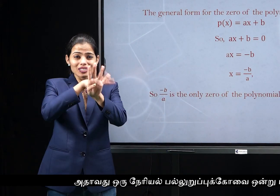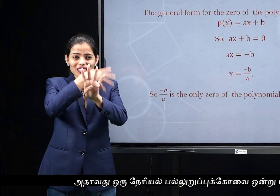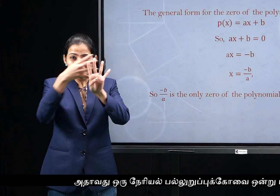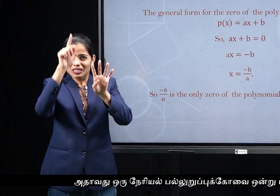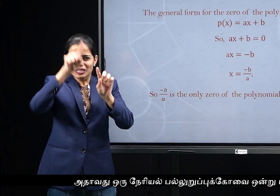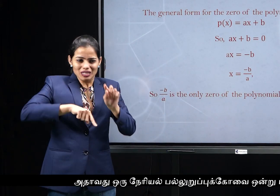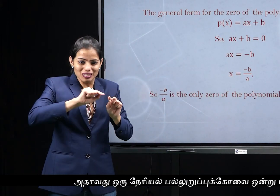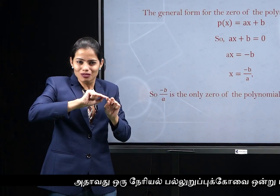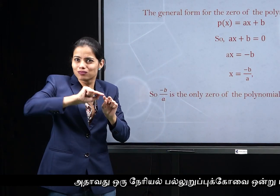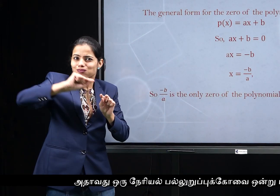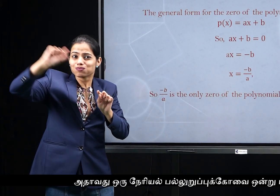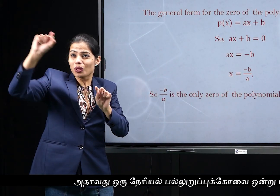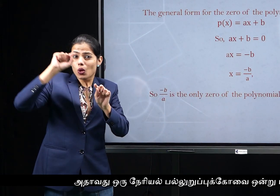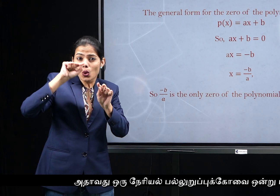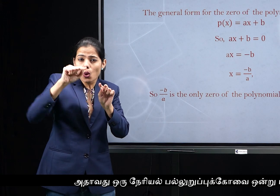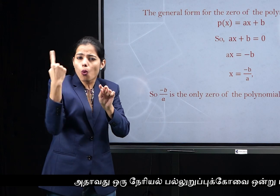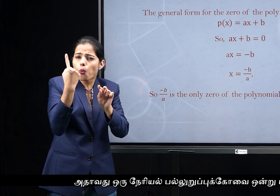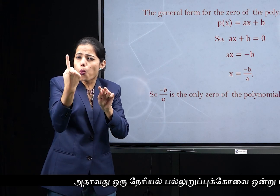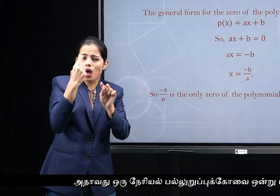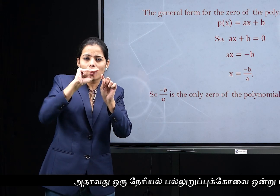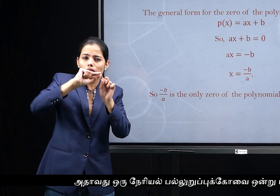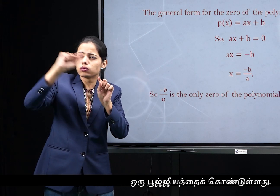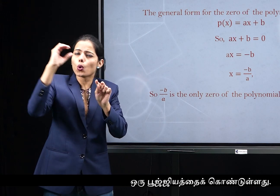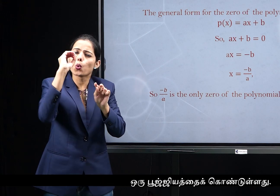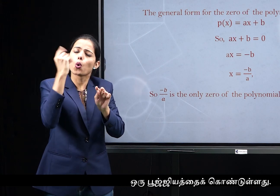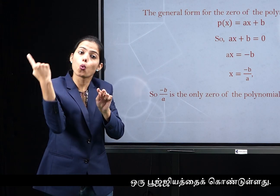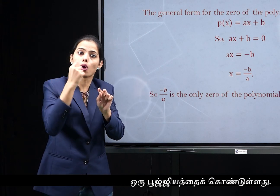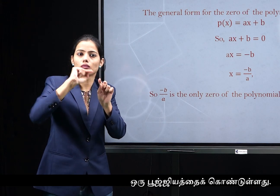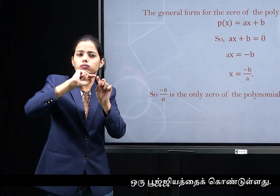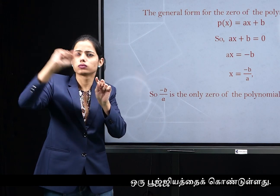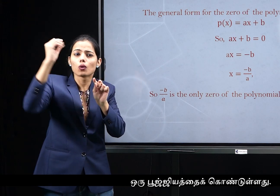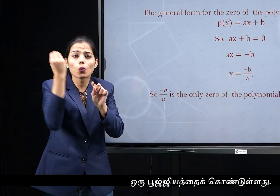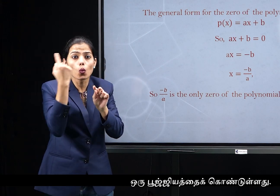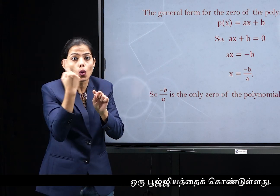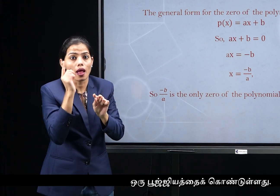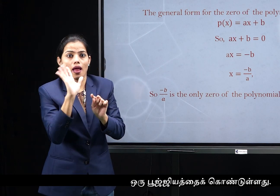அதாவது ஒரு நேரியல் பல்லுறுப்புக்கோவை 1 மற்றும் ஒரே ஒரு பூஜ்ஜியத்தை கொண்டுள்ளது.